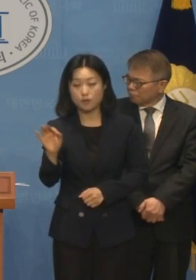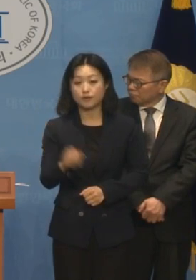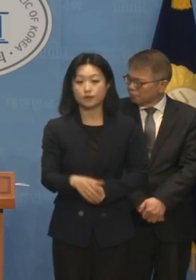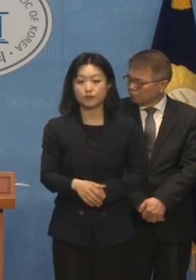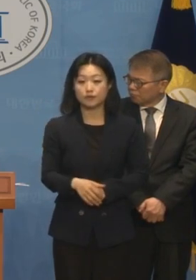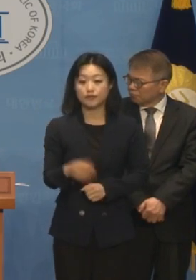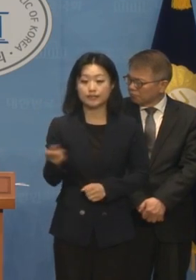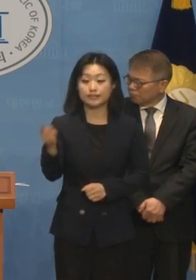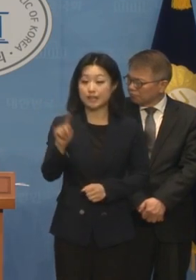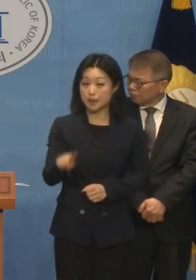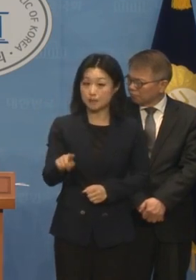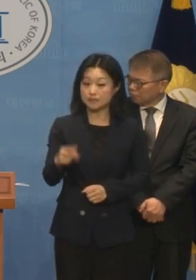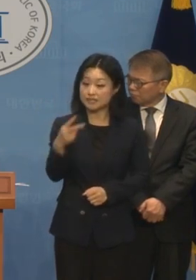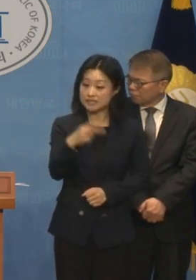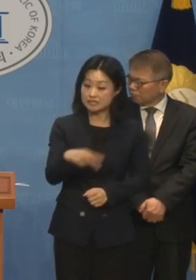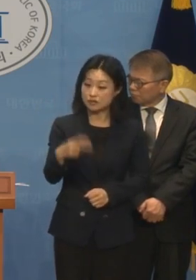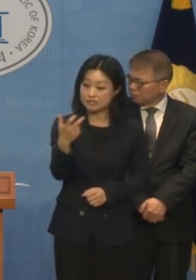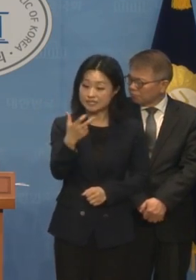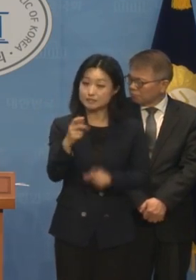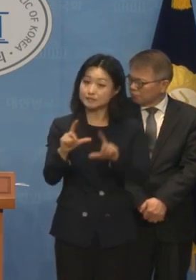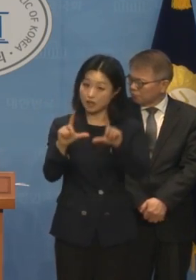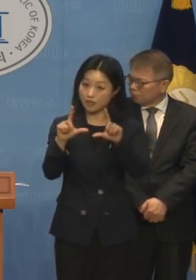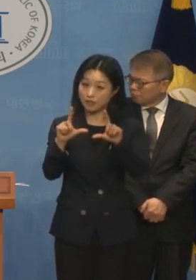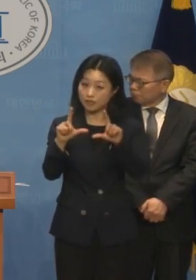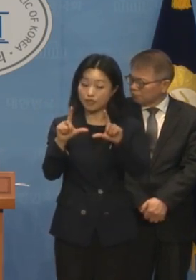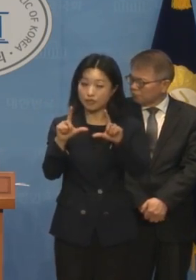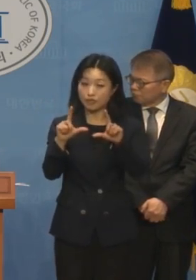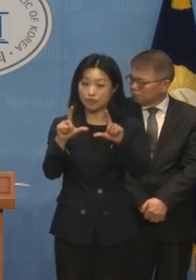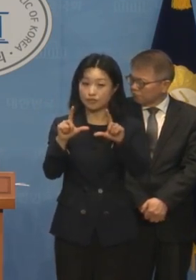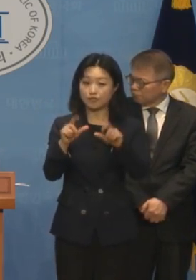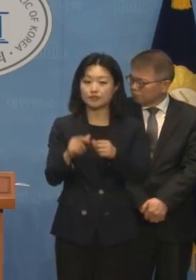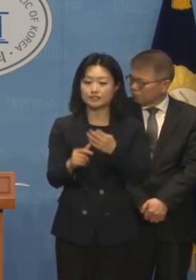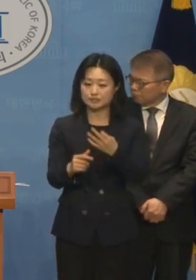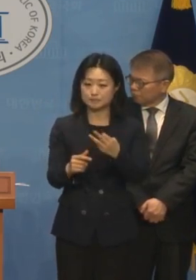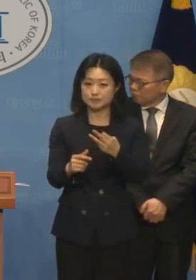그 다음으로는 2070년이 제시되었습니다.